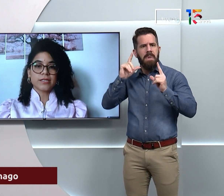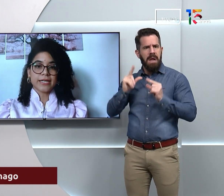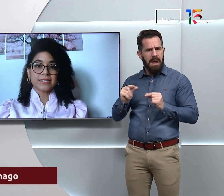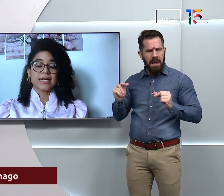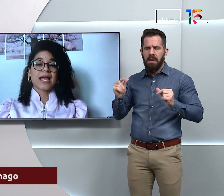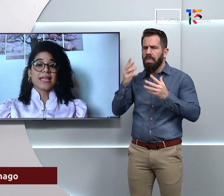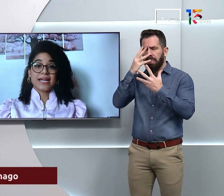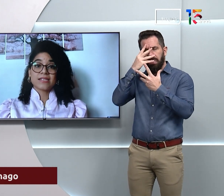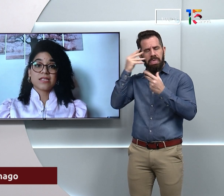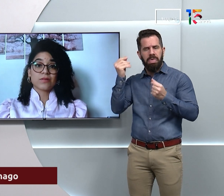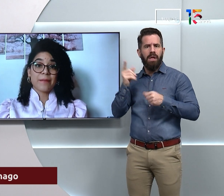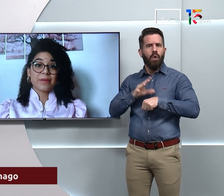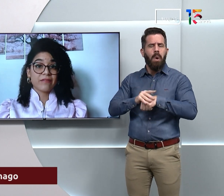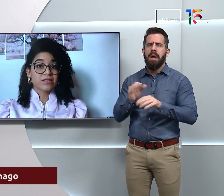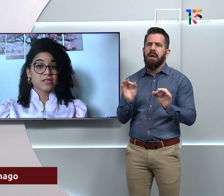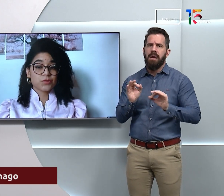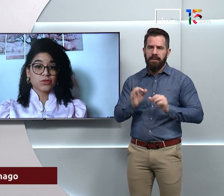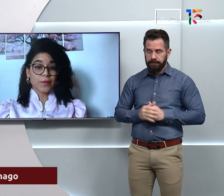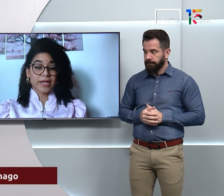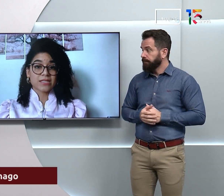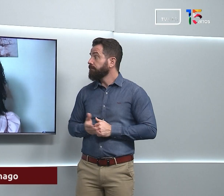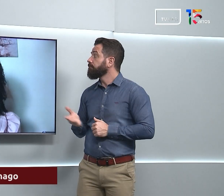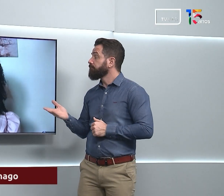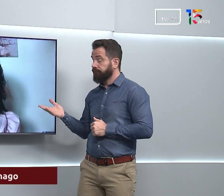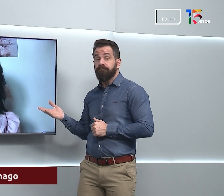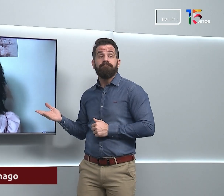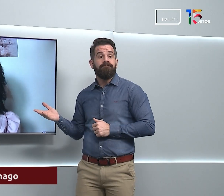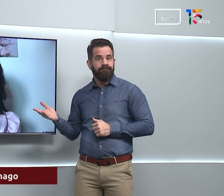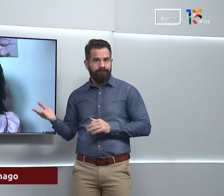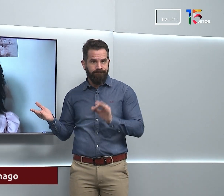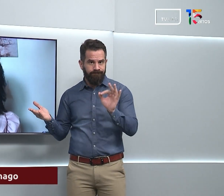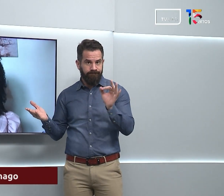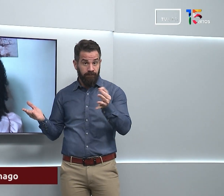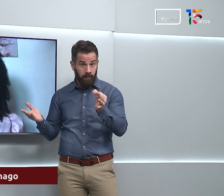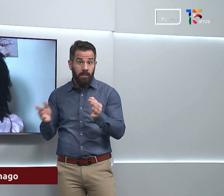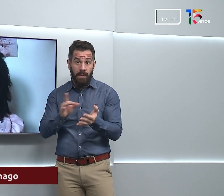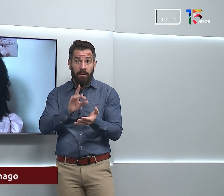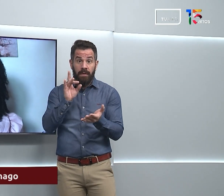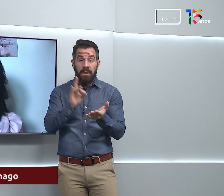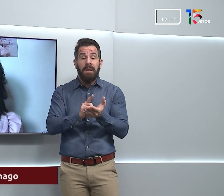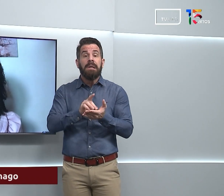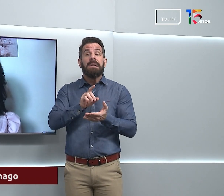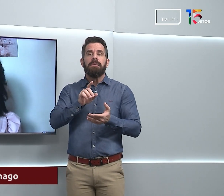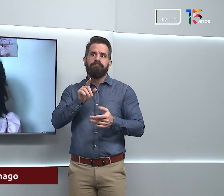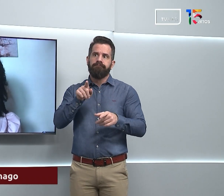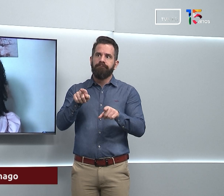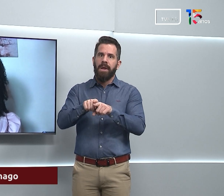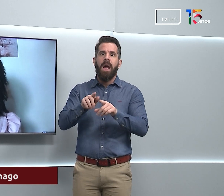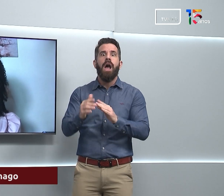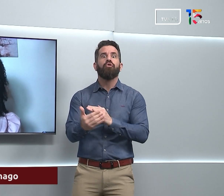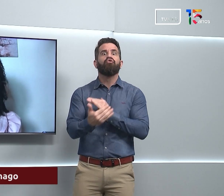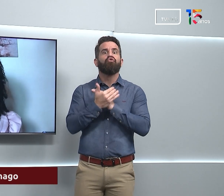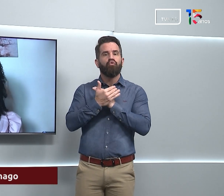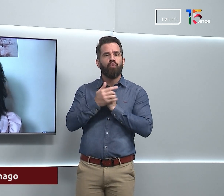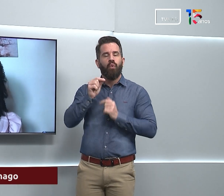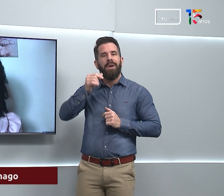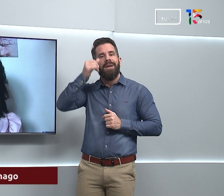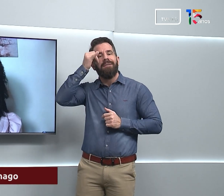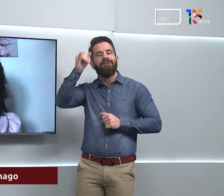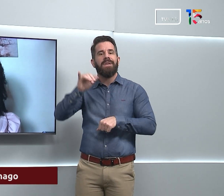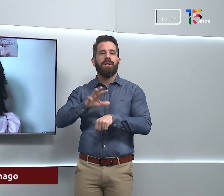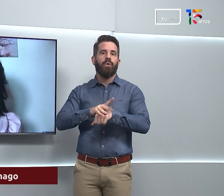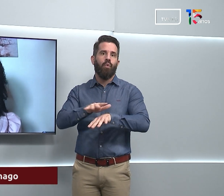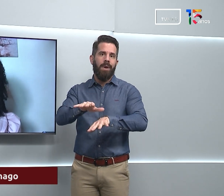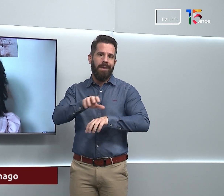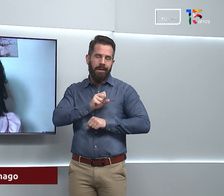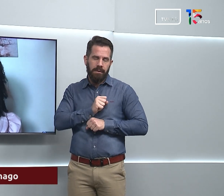Com certeza. Na questão da prevenção de doenças, em especificamente a saúde mental, Então, vai